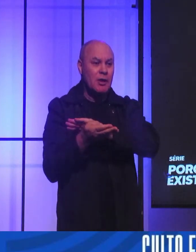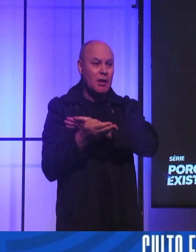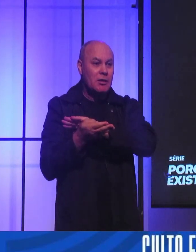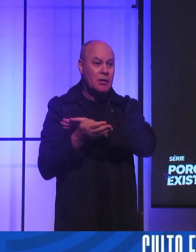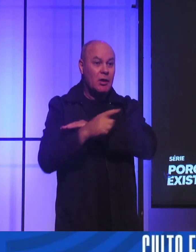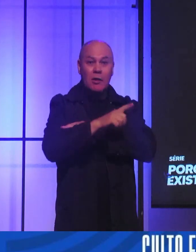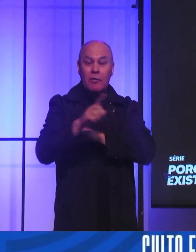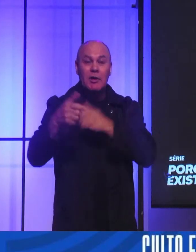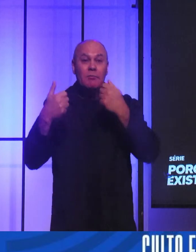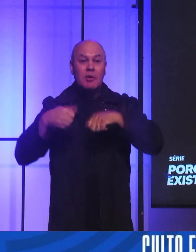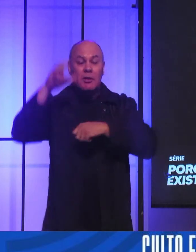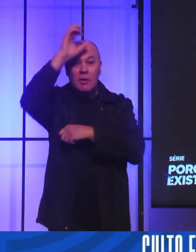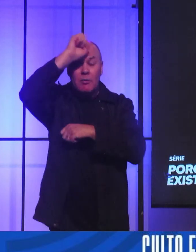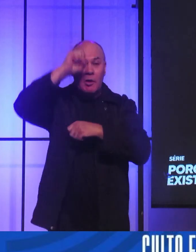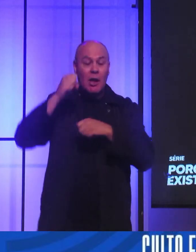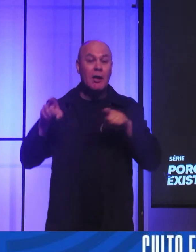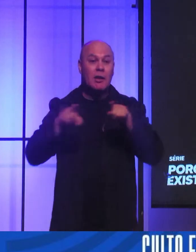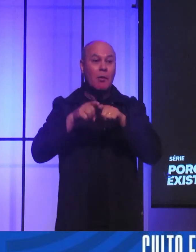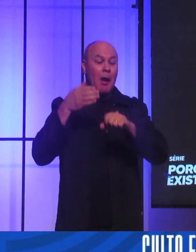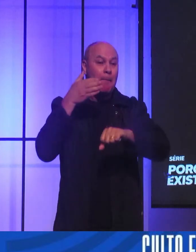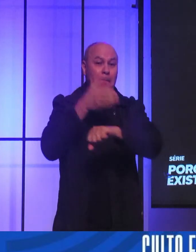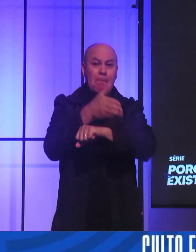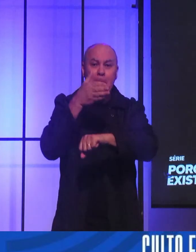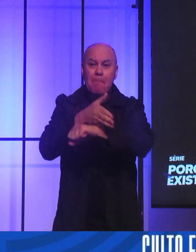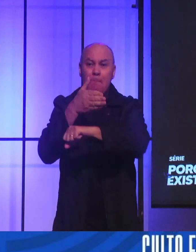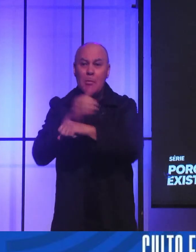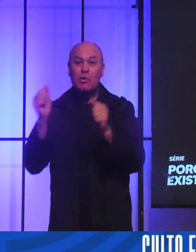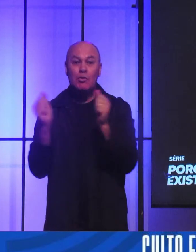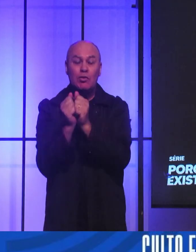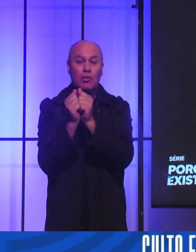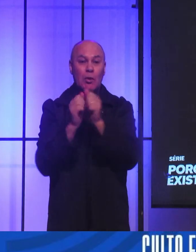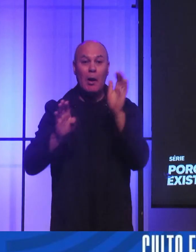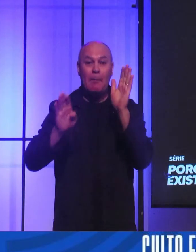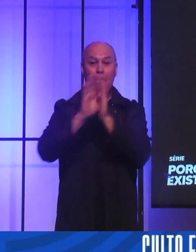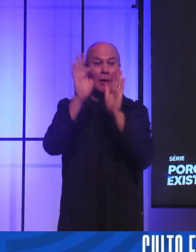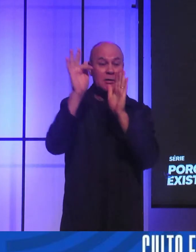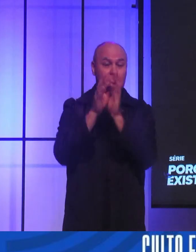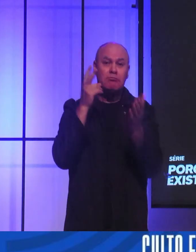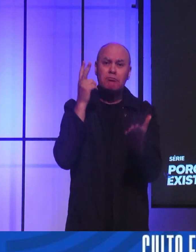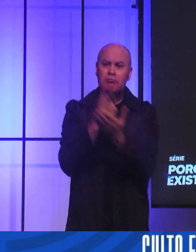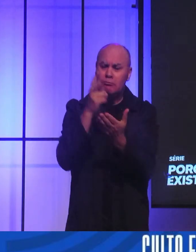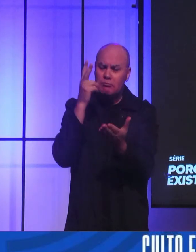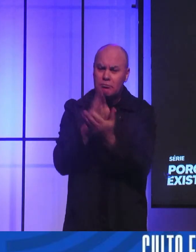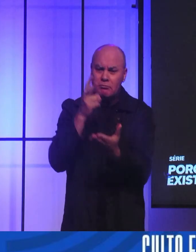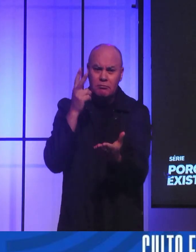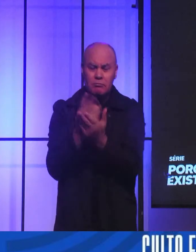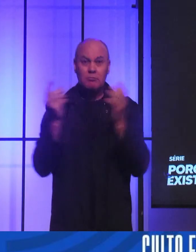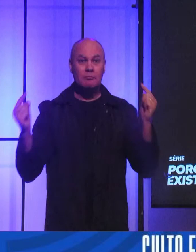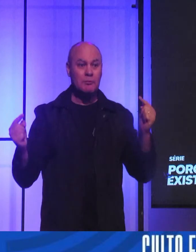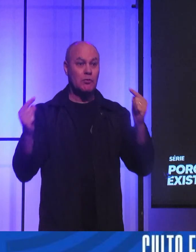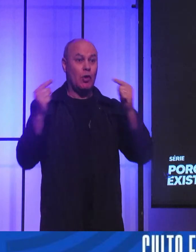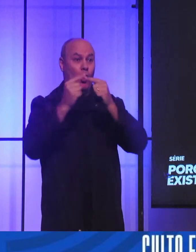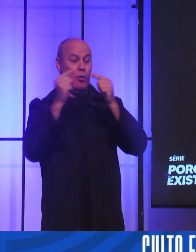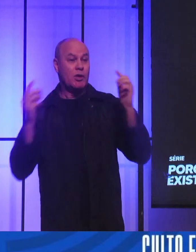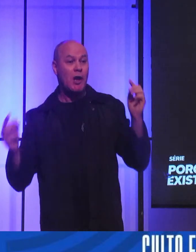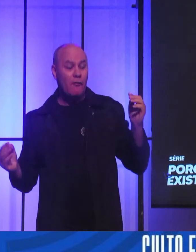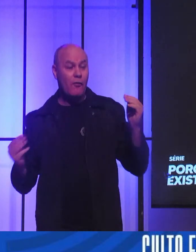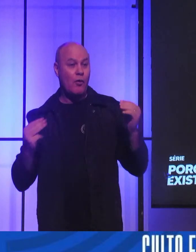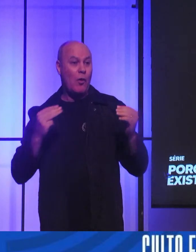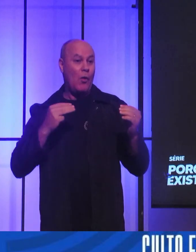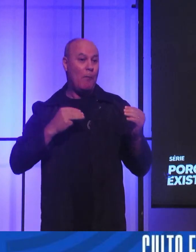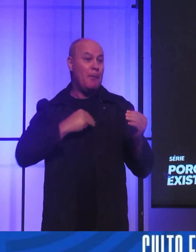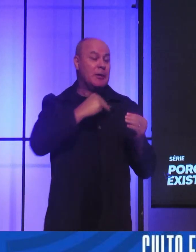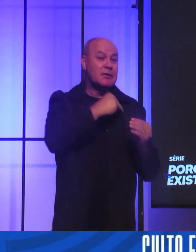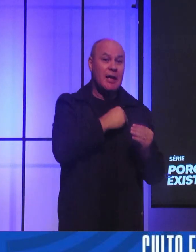é fruto de uma visão, é fruto de uma missão, de uma intencionalidade. A